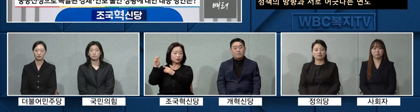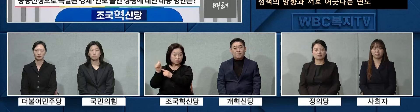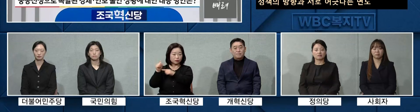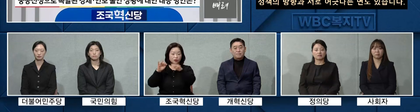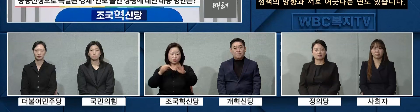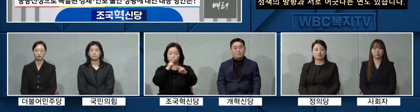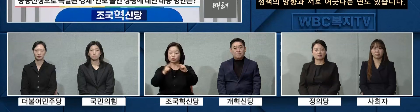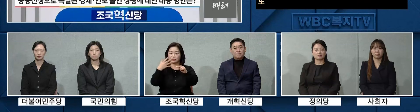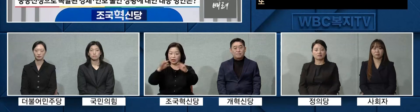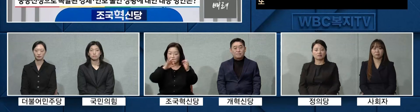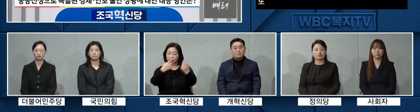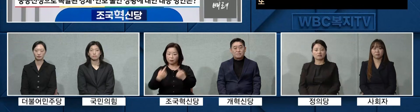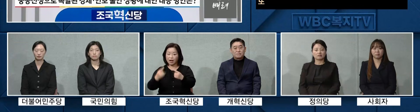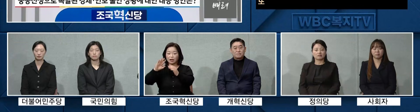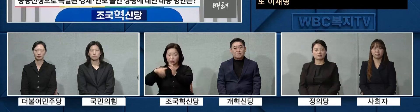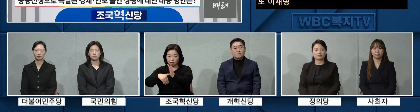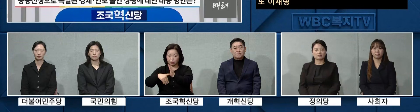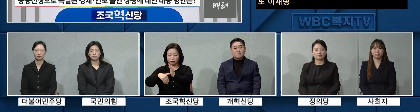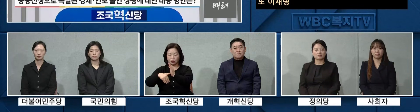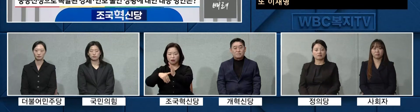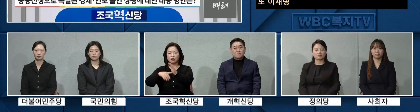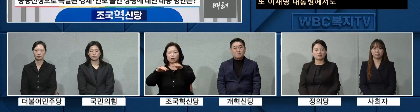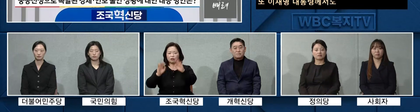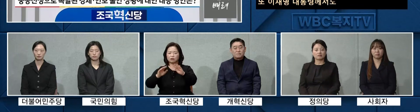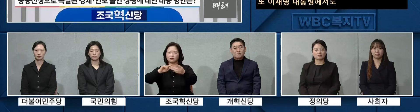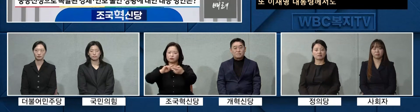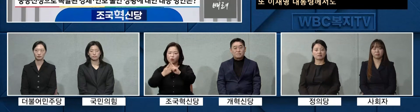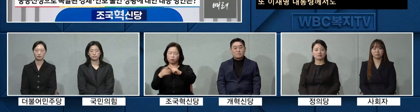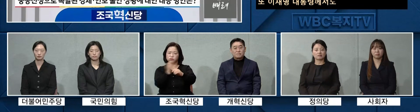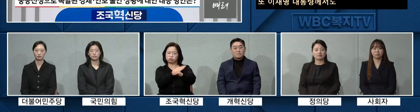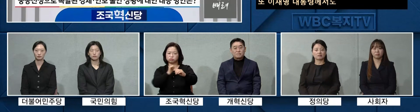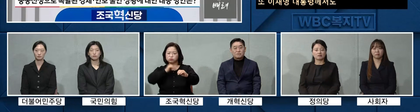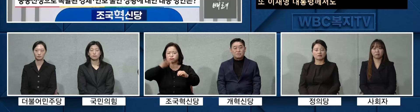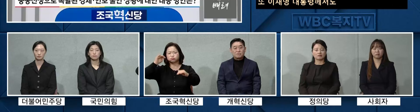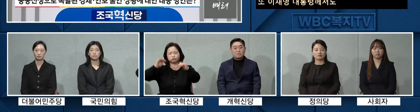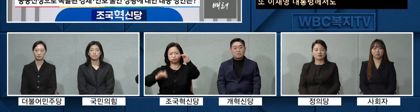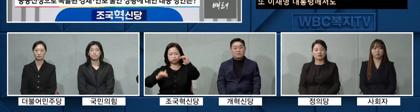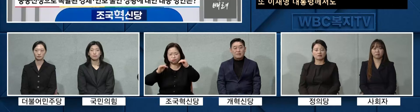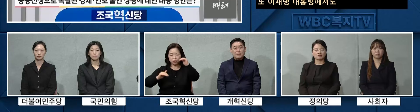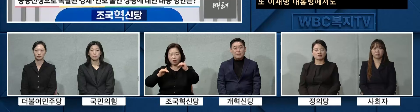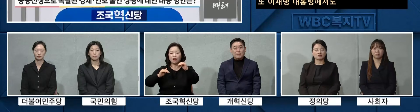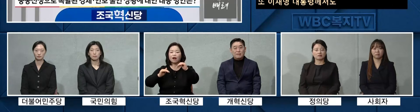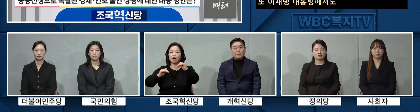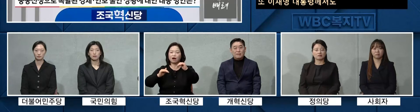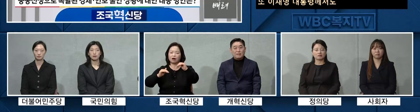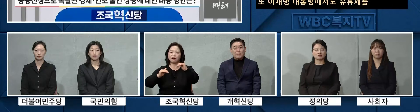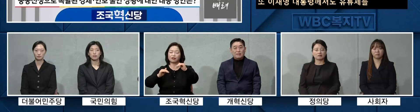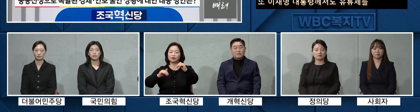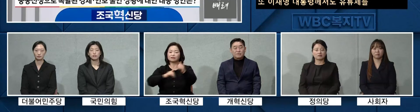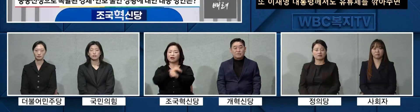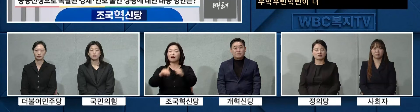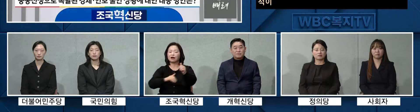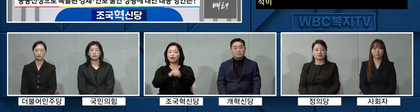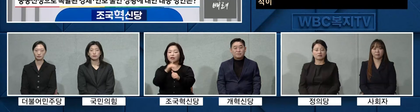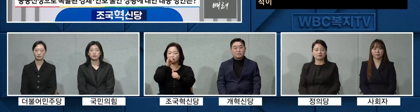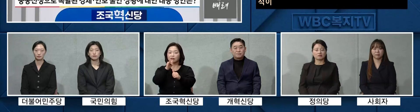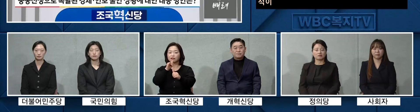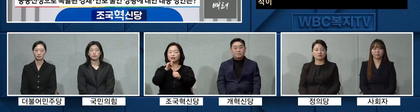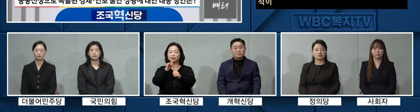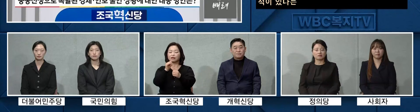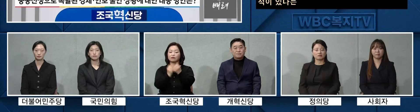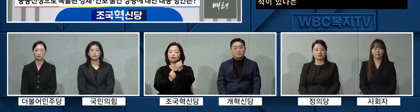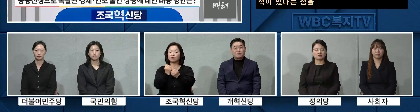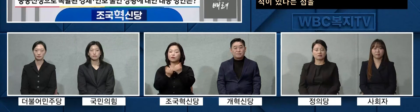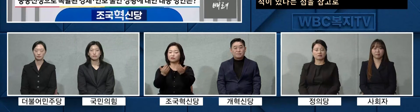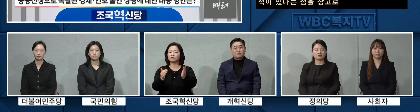유류세를 깎아주면 부익부 빈이 더 심해진다라고 언급하신 적이 있다는 점을 좀 참고로 말씀을